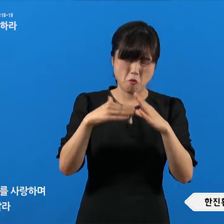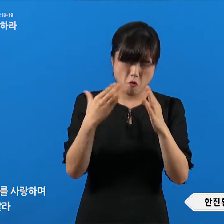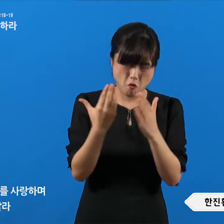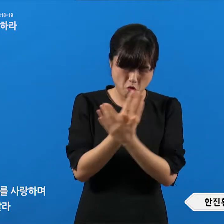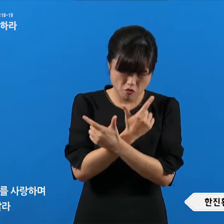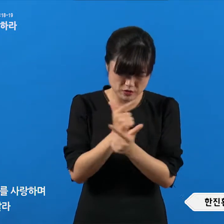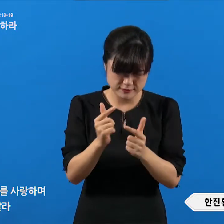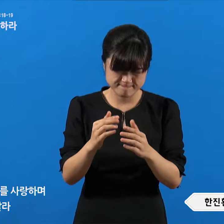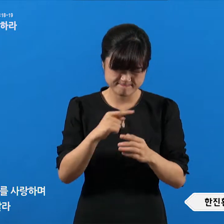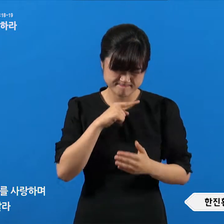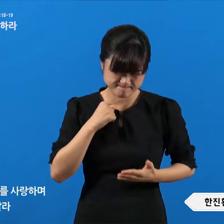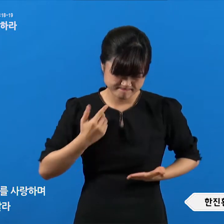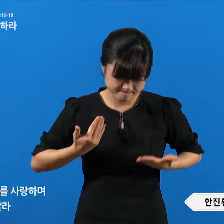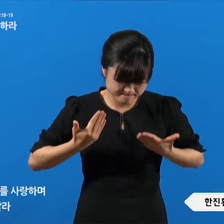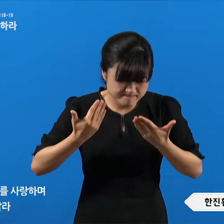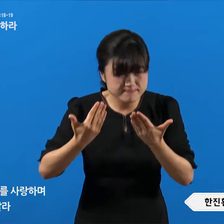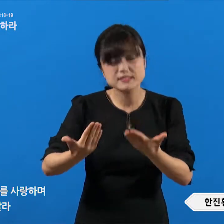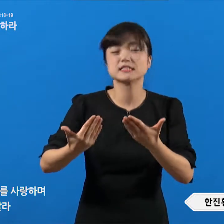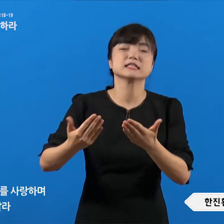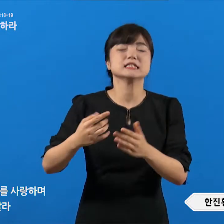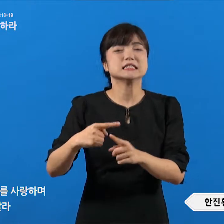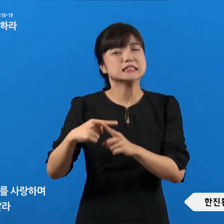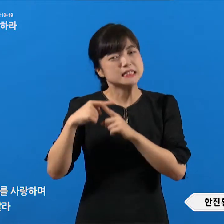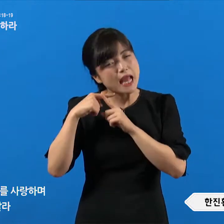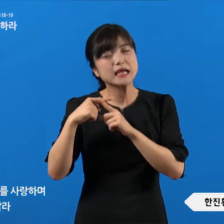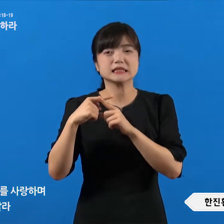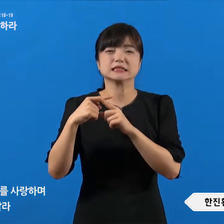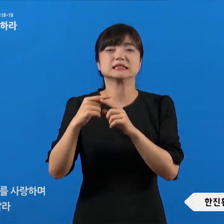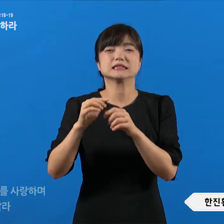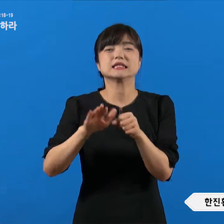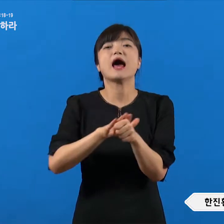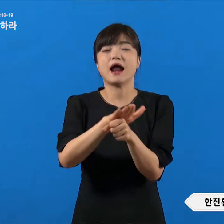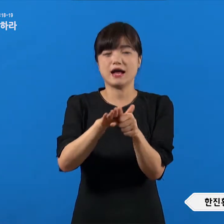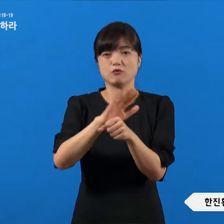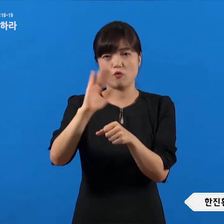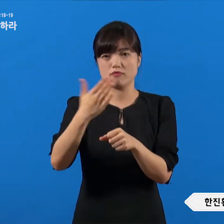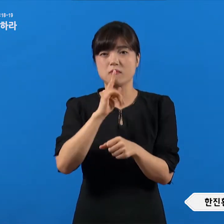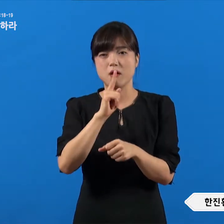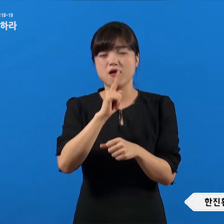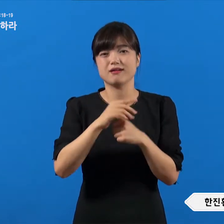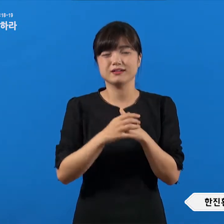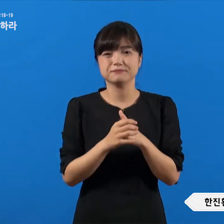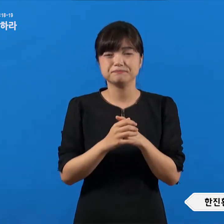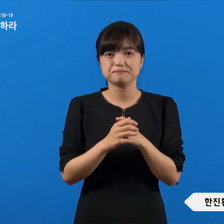전부를 내어주는 희생적인 사랑이 되어야 한다 하는 뜻입니다.